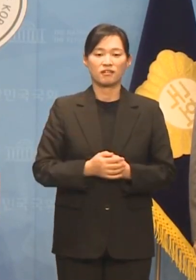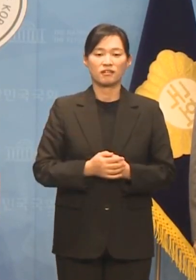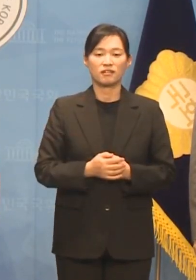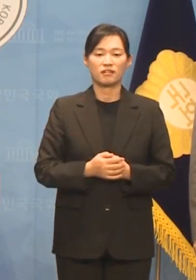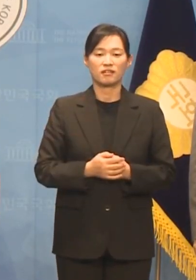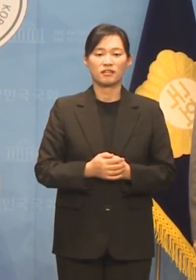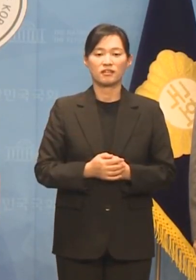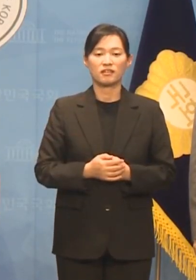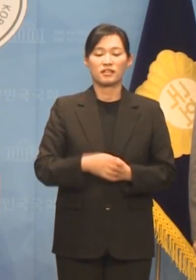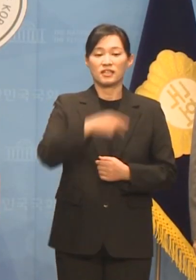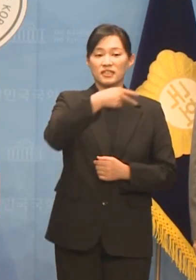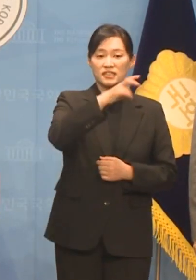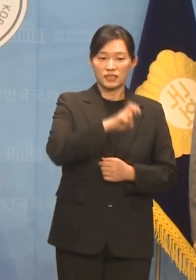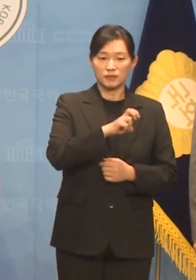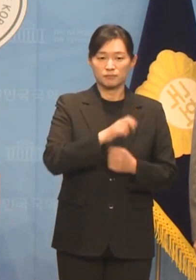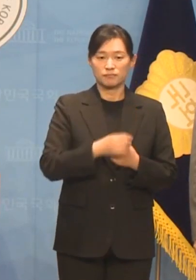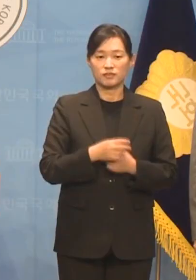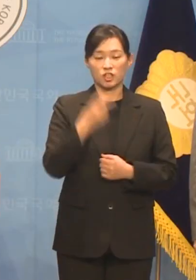심우정